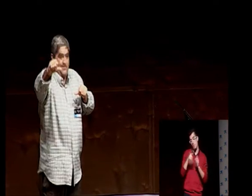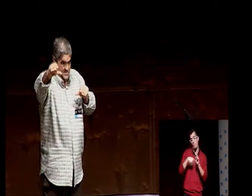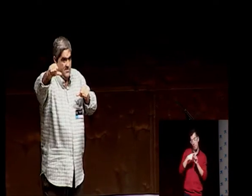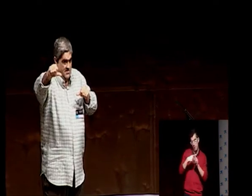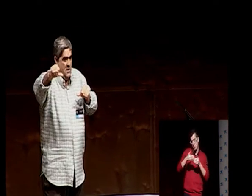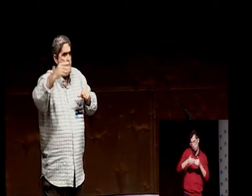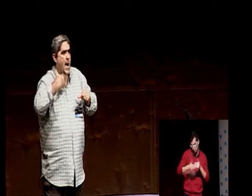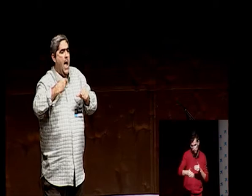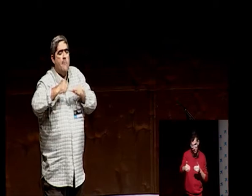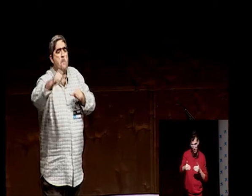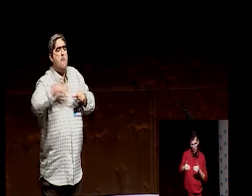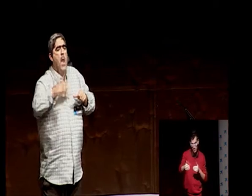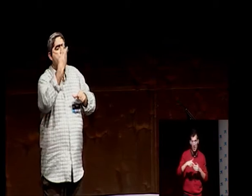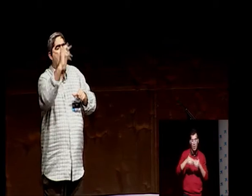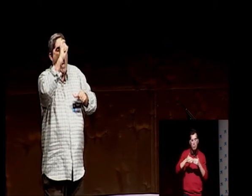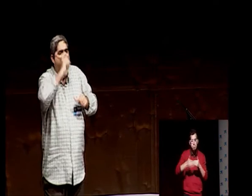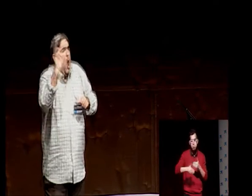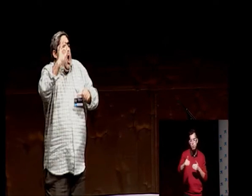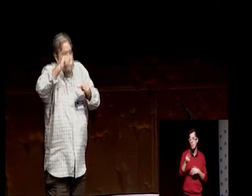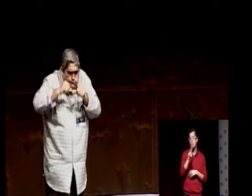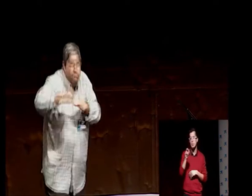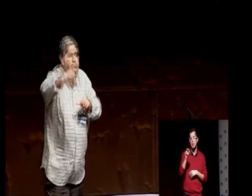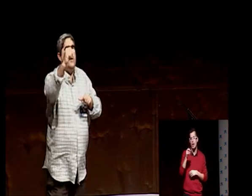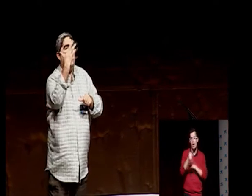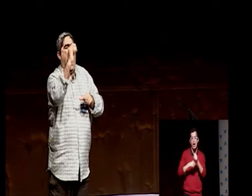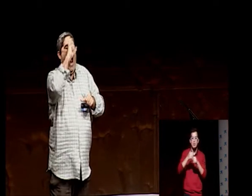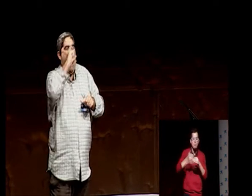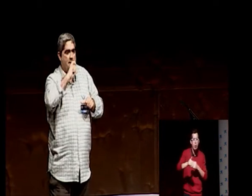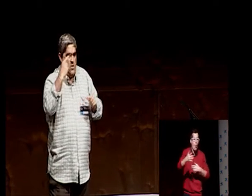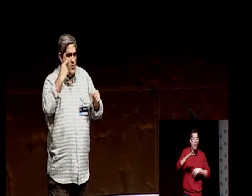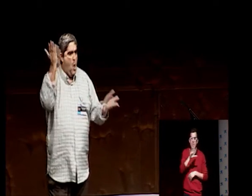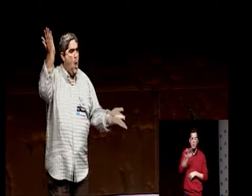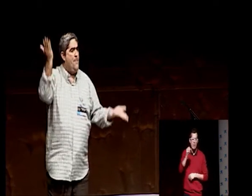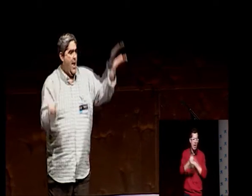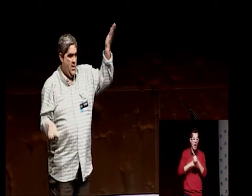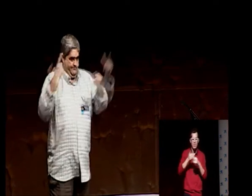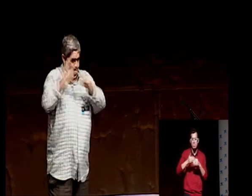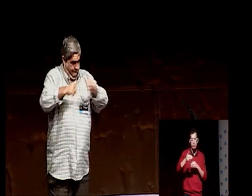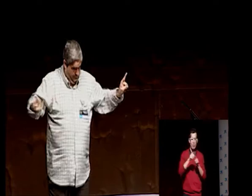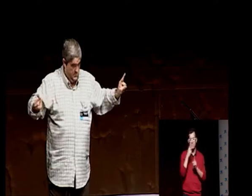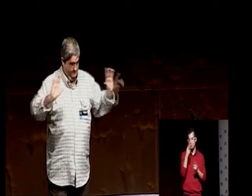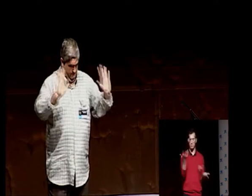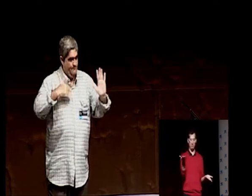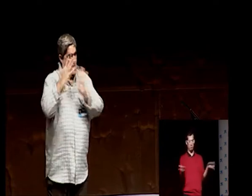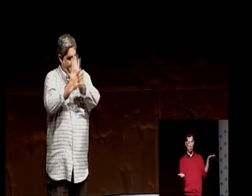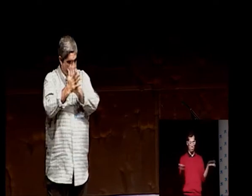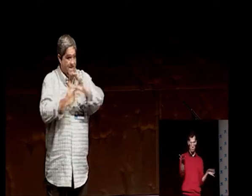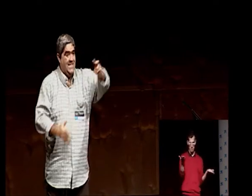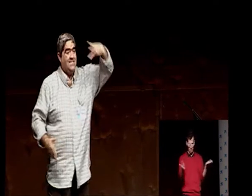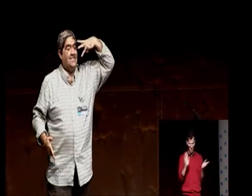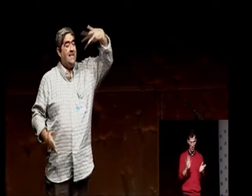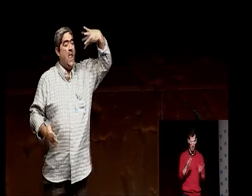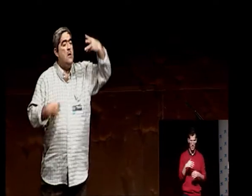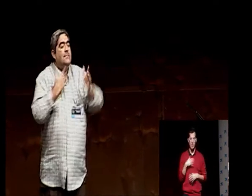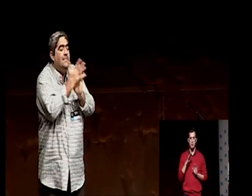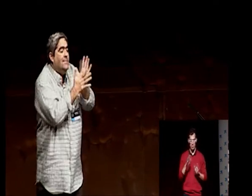el futuro vale De qué va a pasar Dentro de 20 años o dentro de 30 años hacer una comparación del pasado con